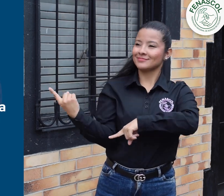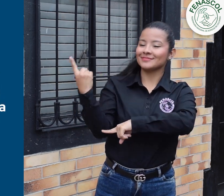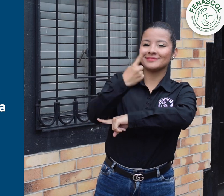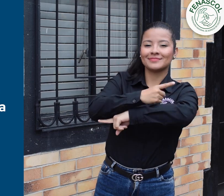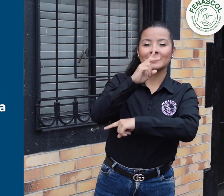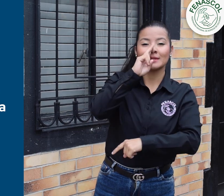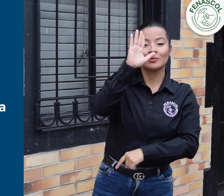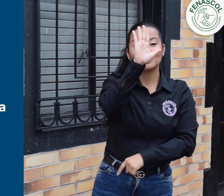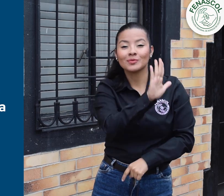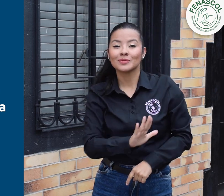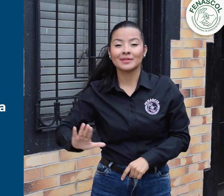señas